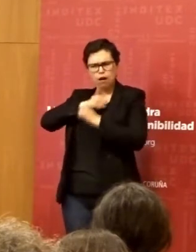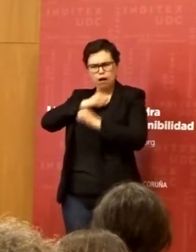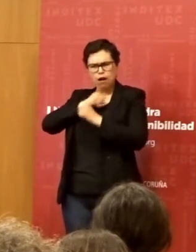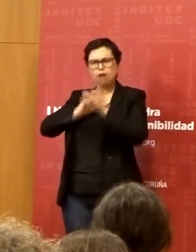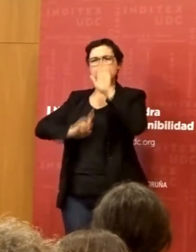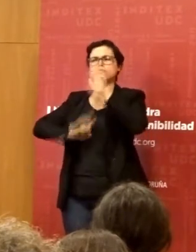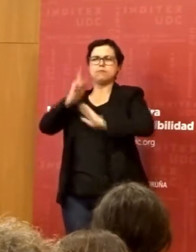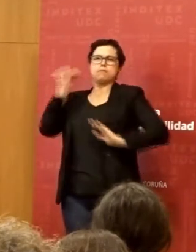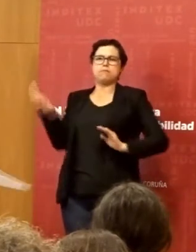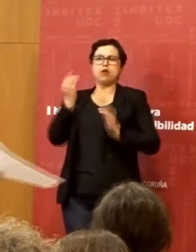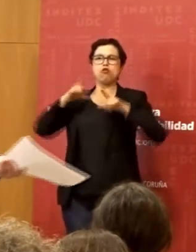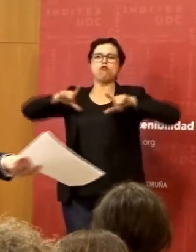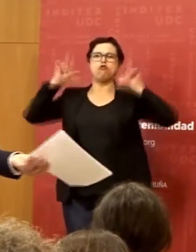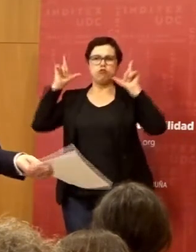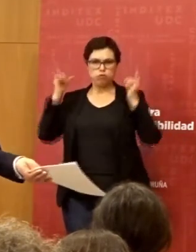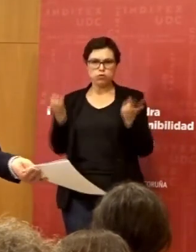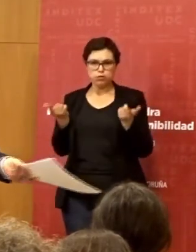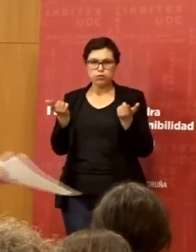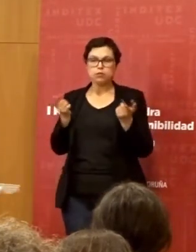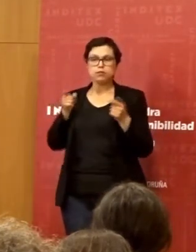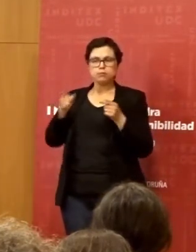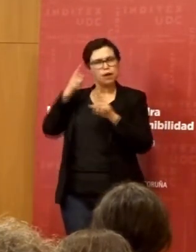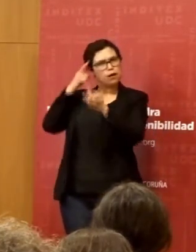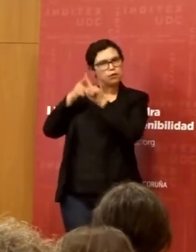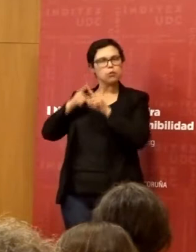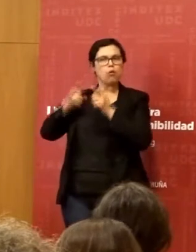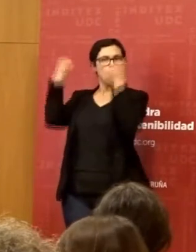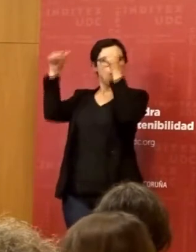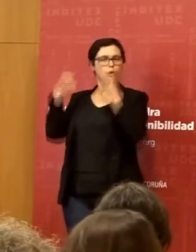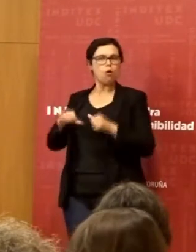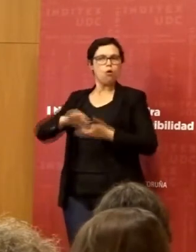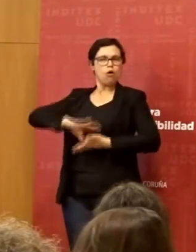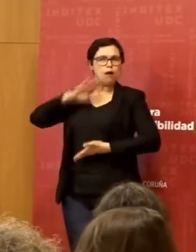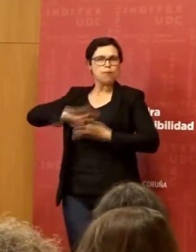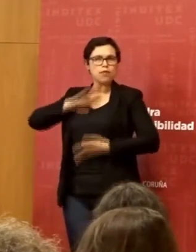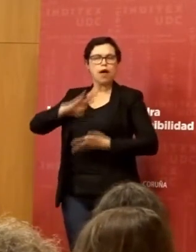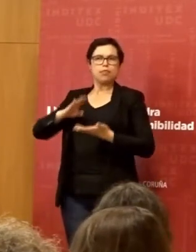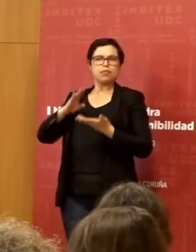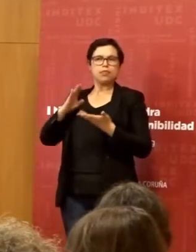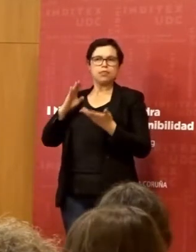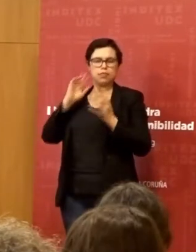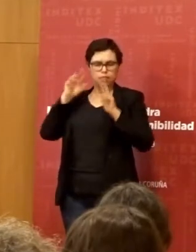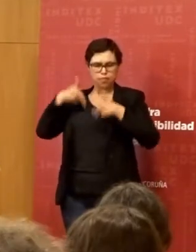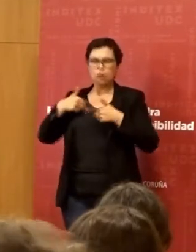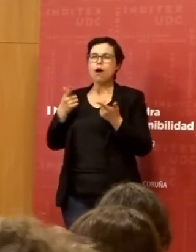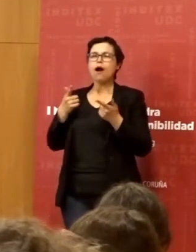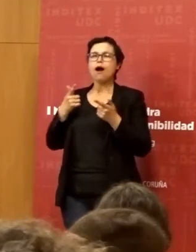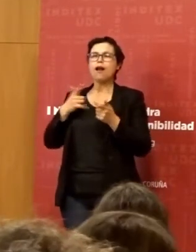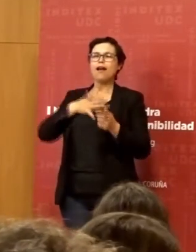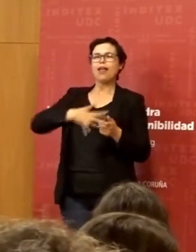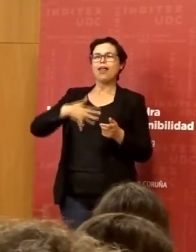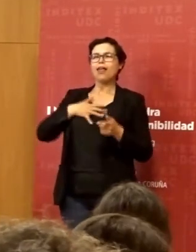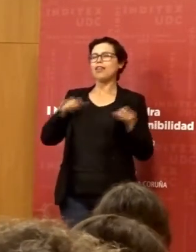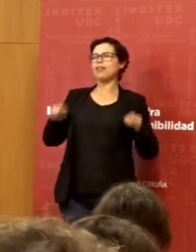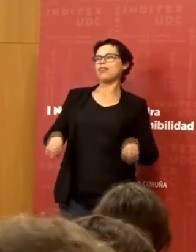empleabilidad, para tener la cualificación necesaria para obtener un puesto de trabajo. Tienen que salir de la zona de confort y buscar todas